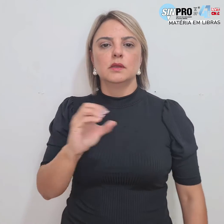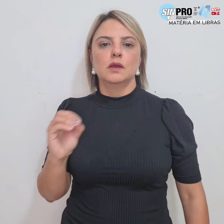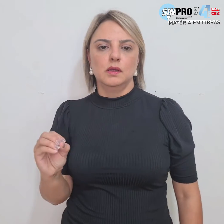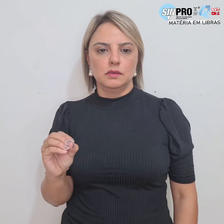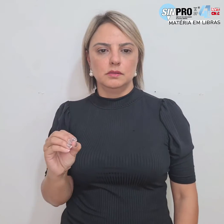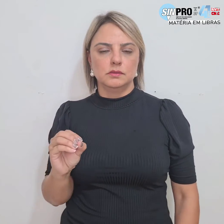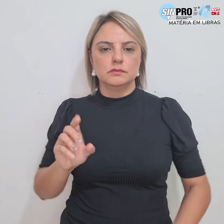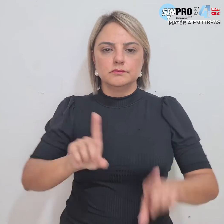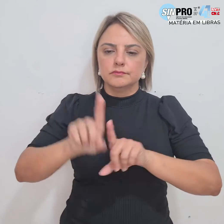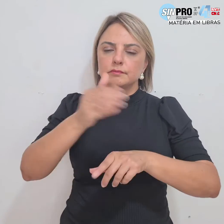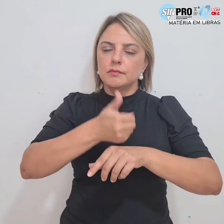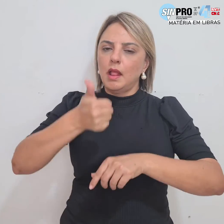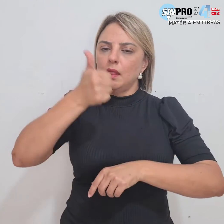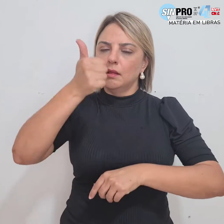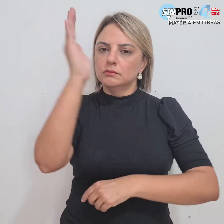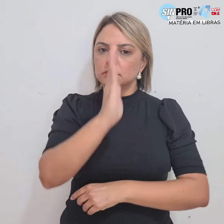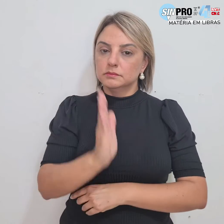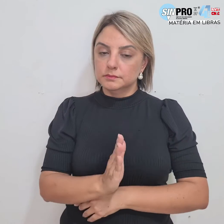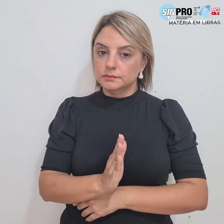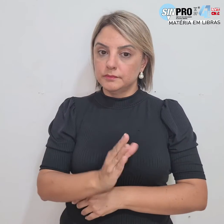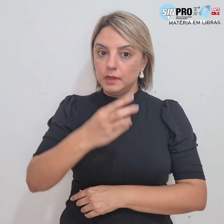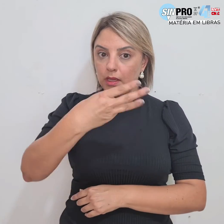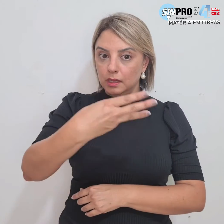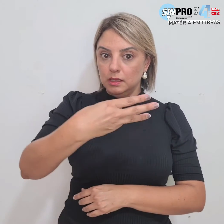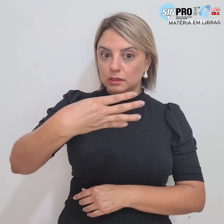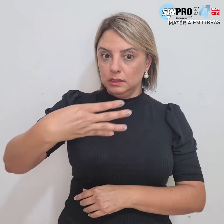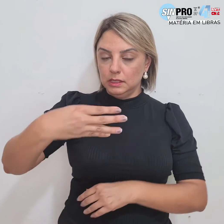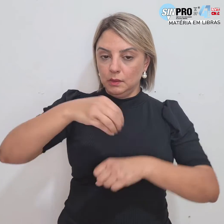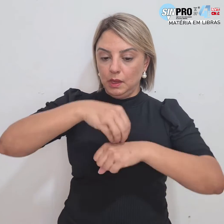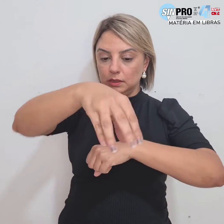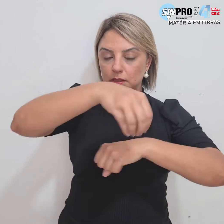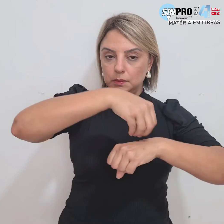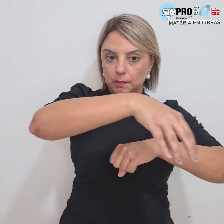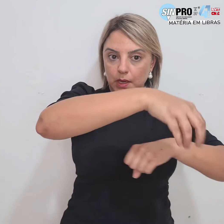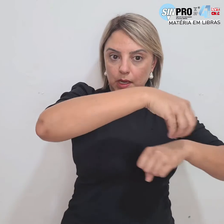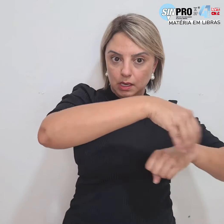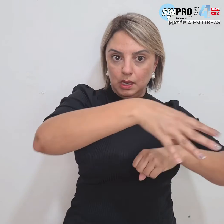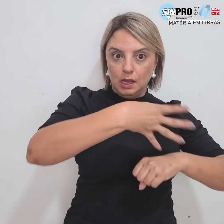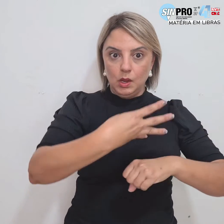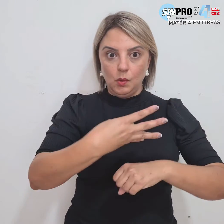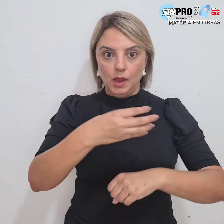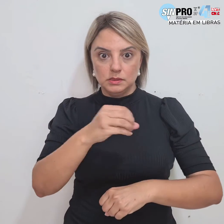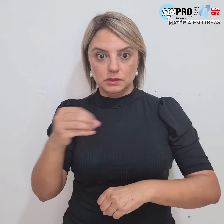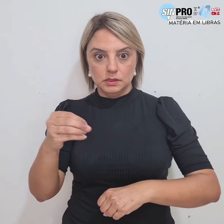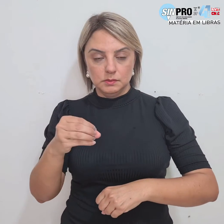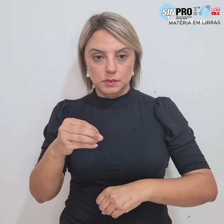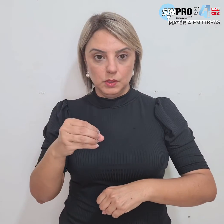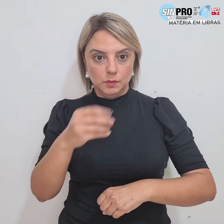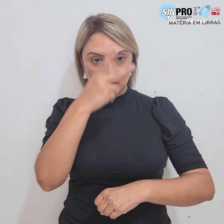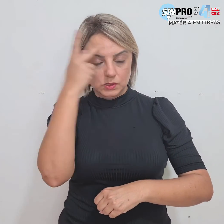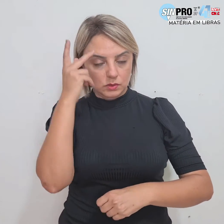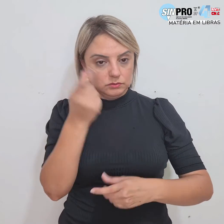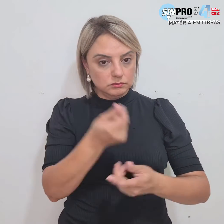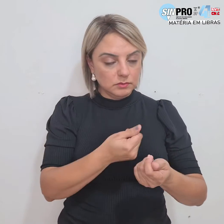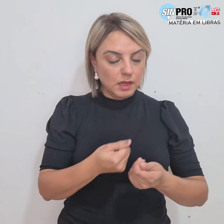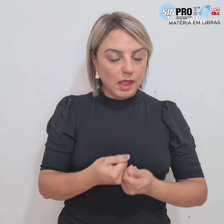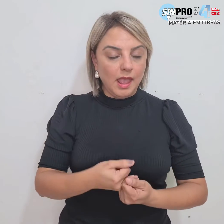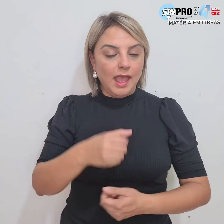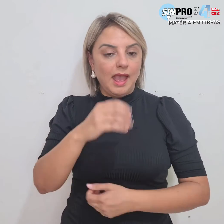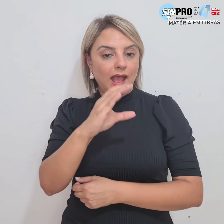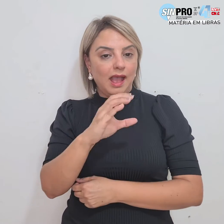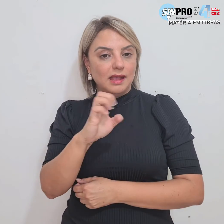do Centro-Oeste. No ranking das melhores do Brasil, entre 34 distribuidoras com mais de 400 mil consumidores,